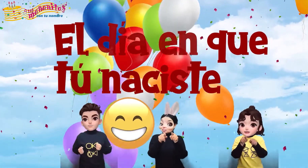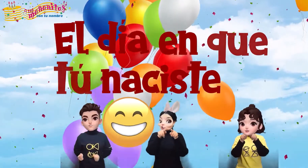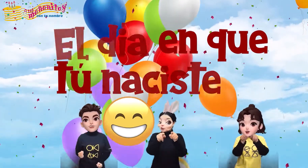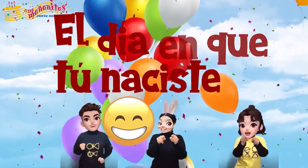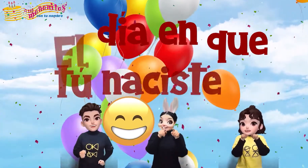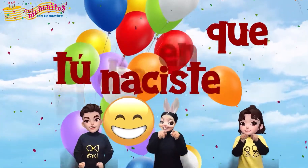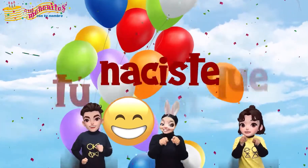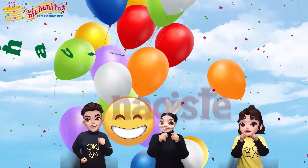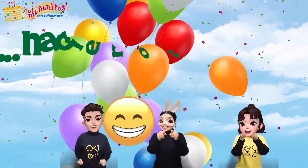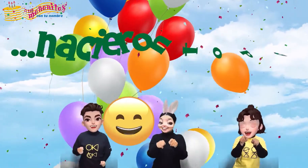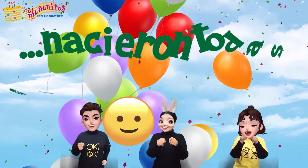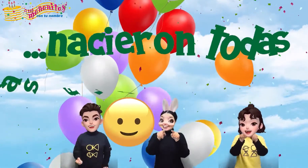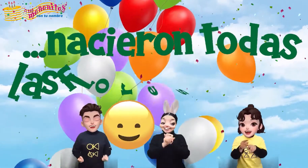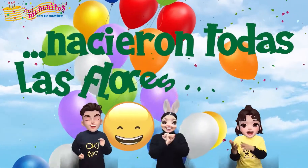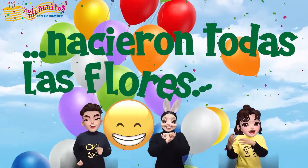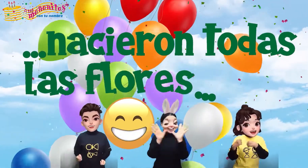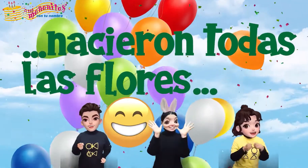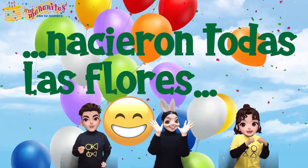así